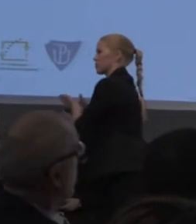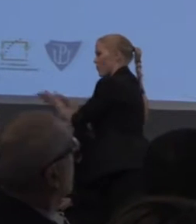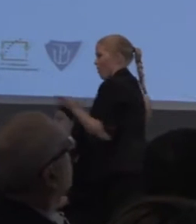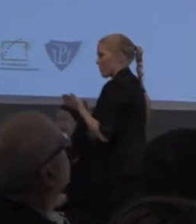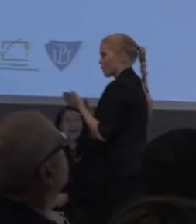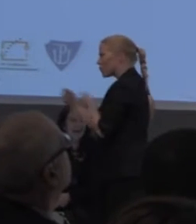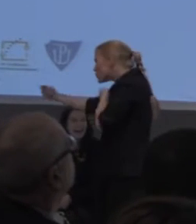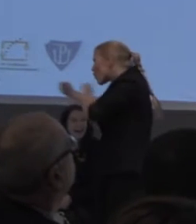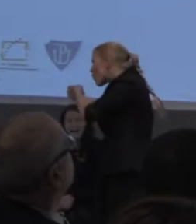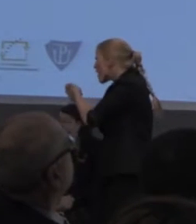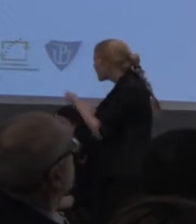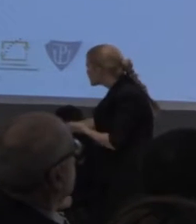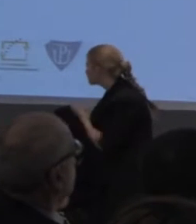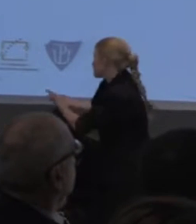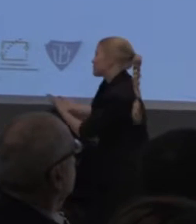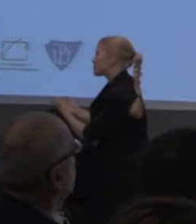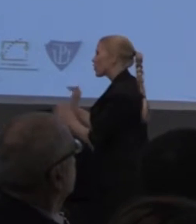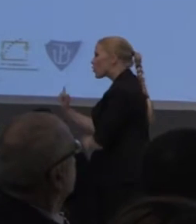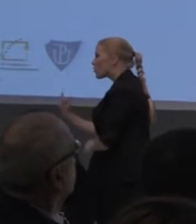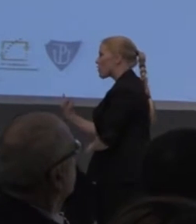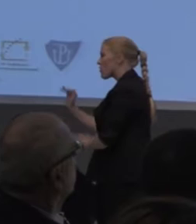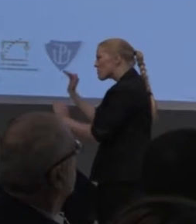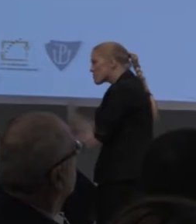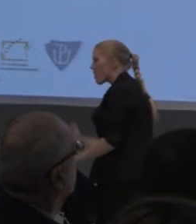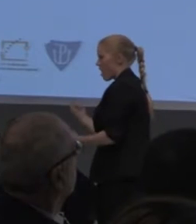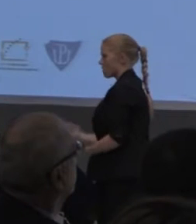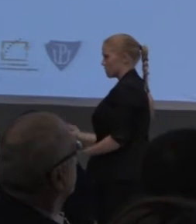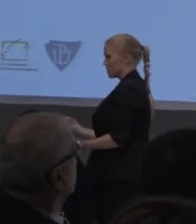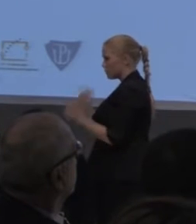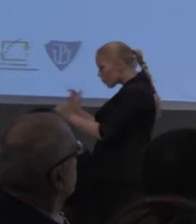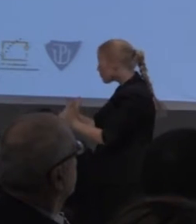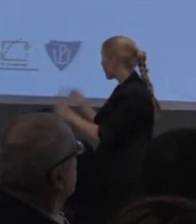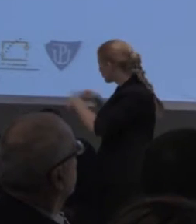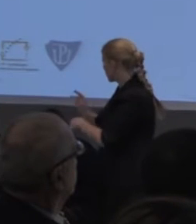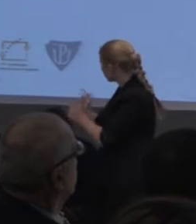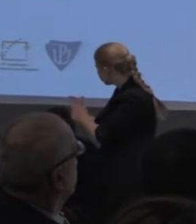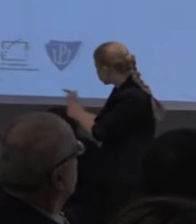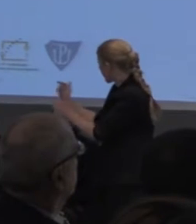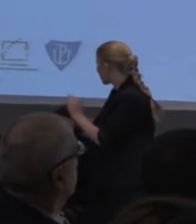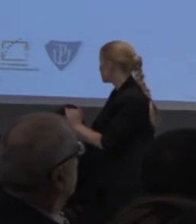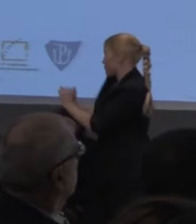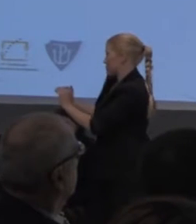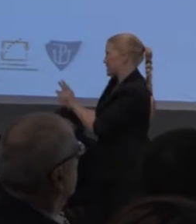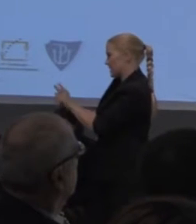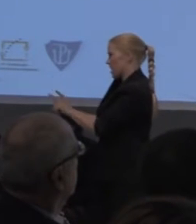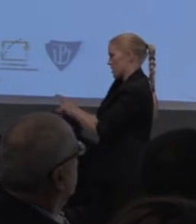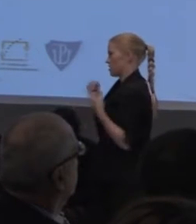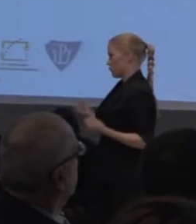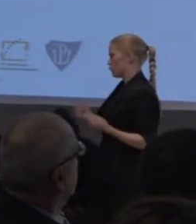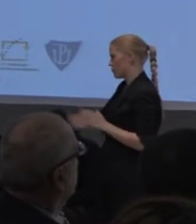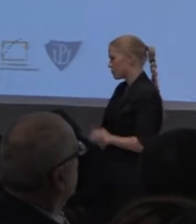štěstí nemají, kteří mají nějaké těžší zázemí, menší podporu, nějaký handicap si nesou do života,